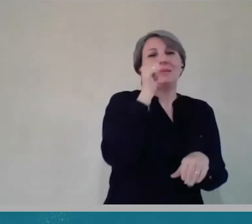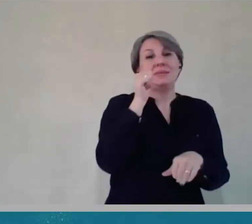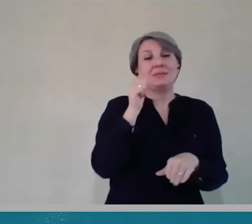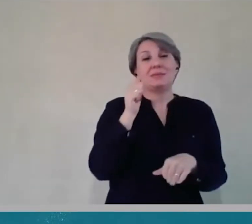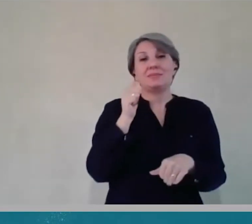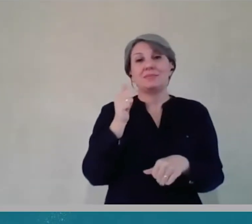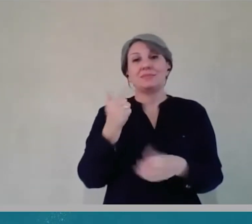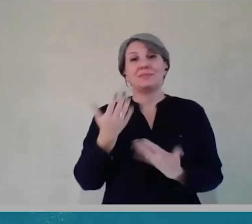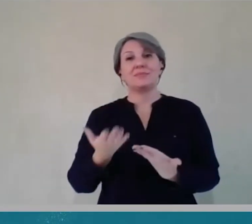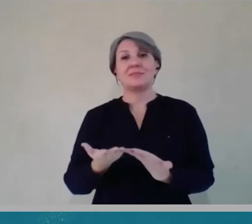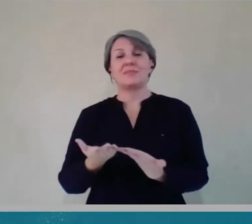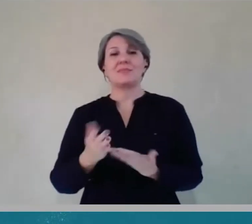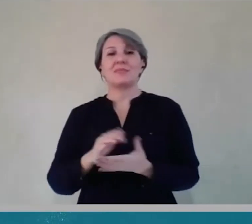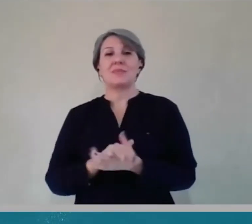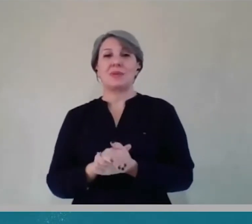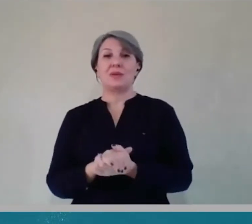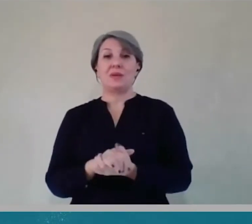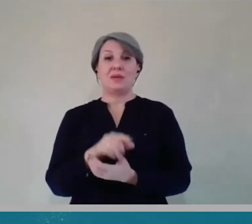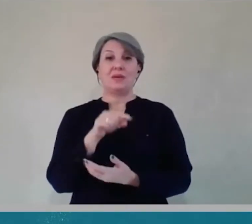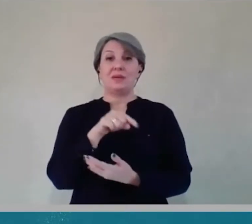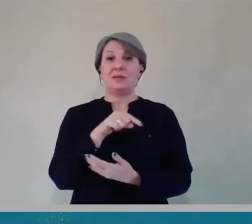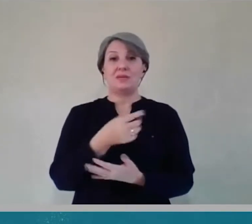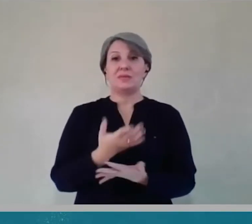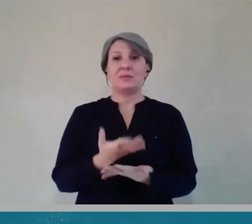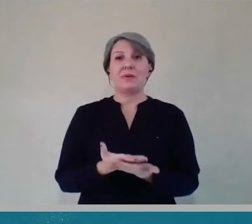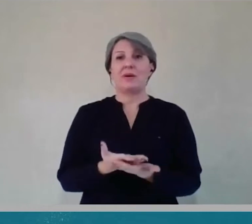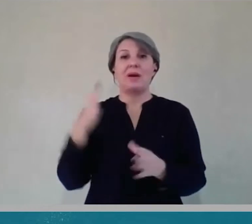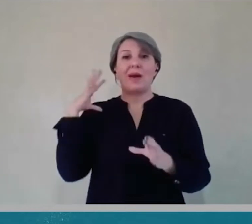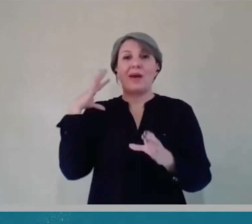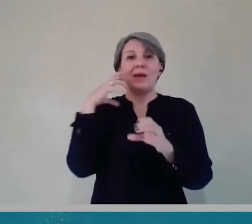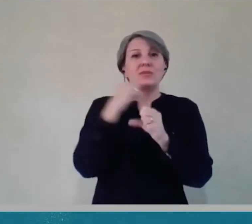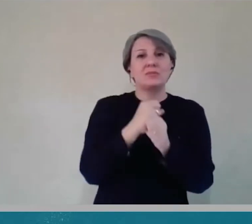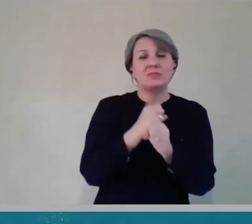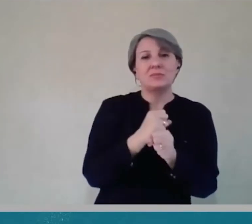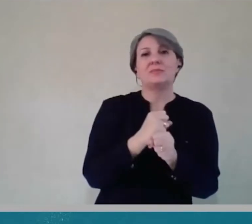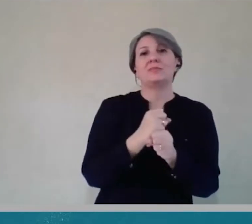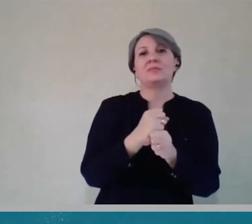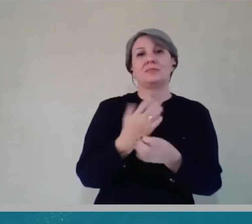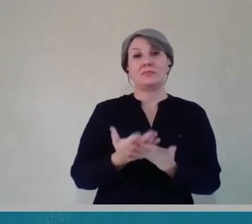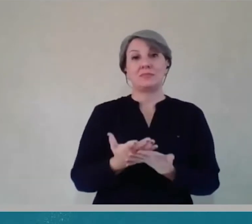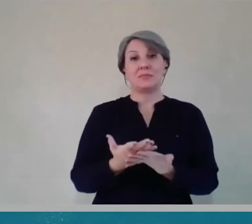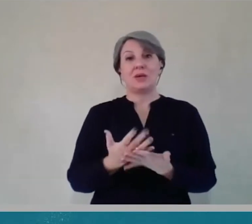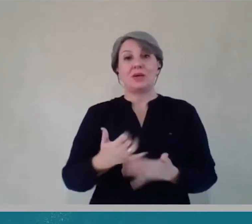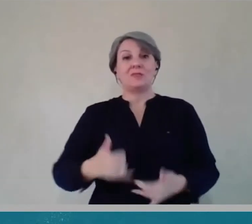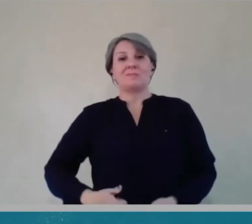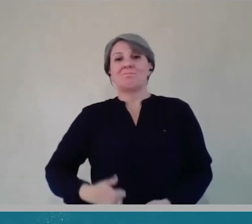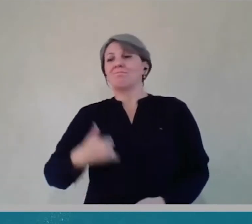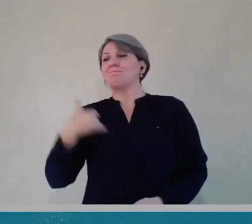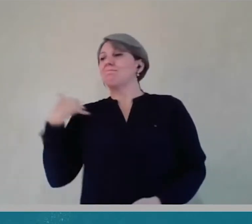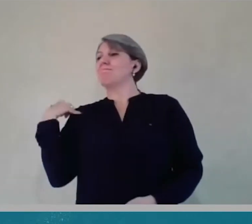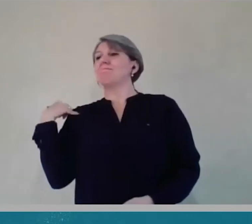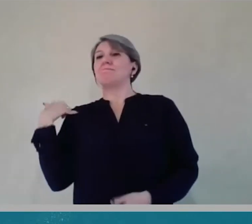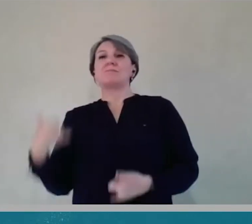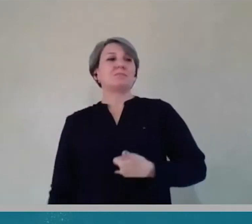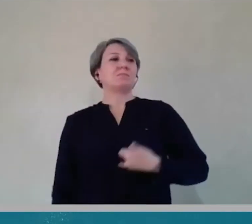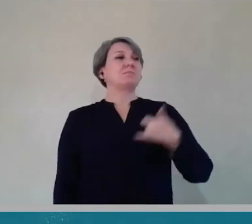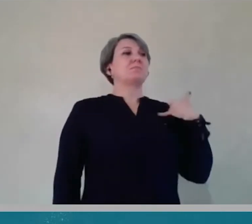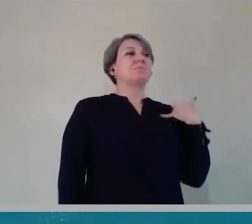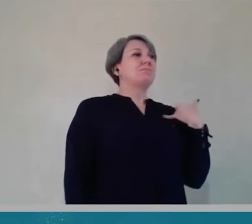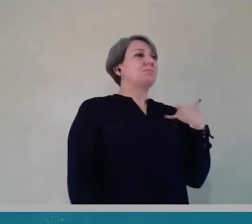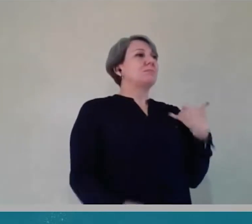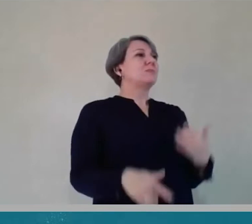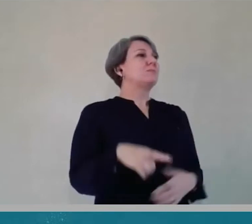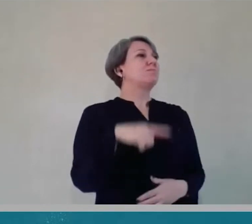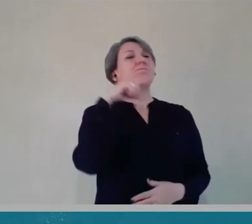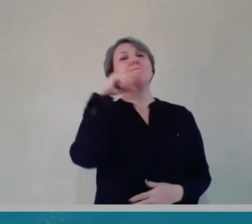vida, então, é a consequência disso. Eu tenho tudo isso, eu acabo ficando soberbo, eu acabo ficando arrogante, tá? Então,